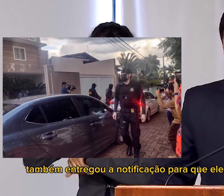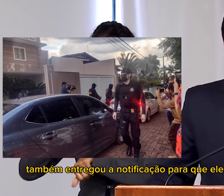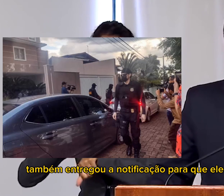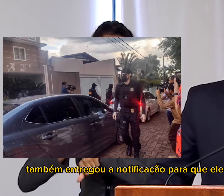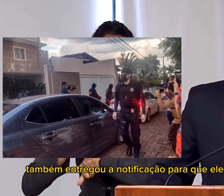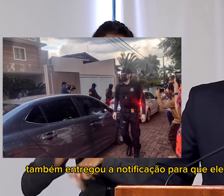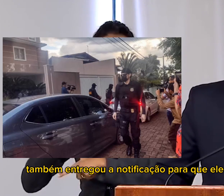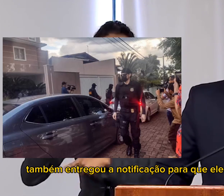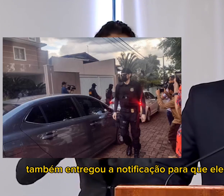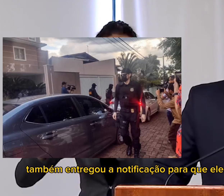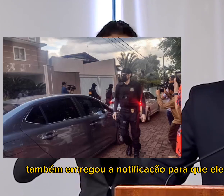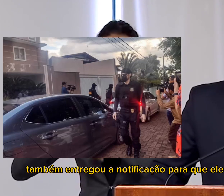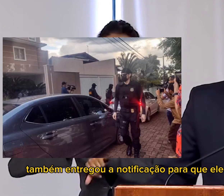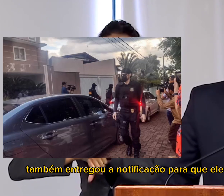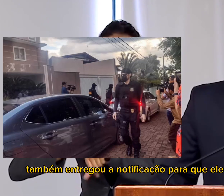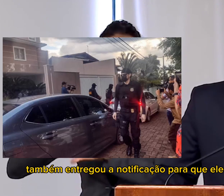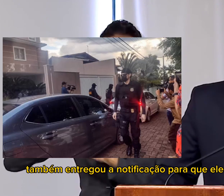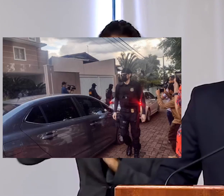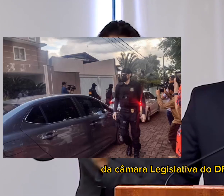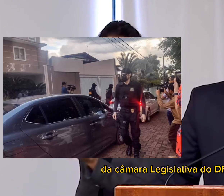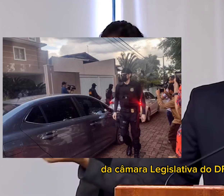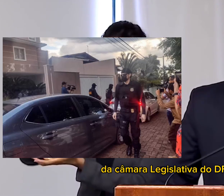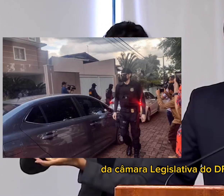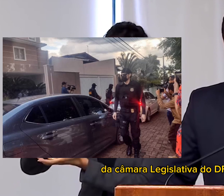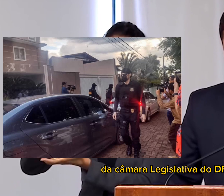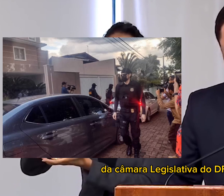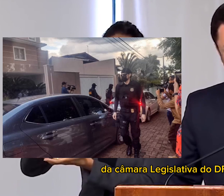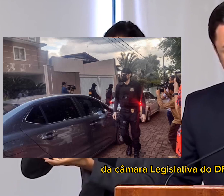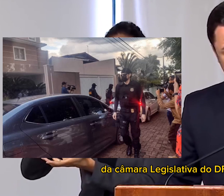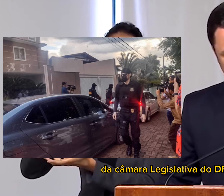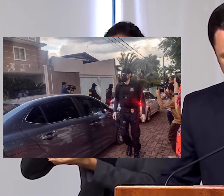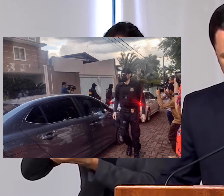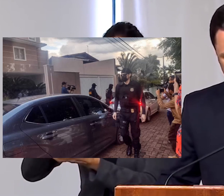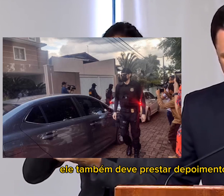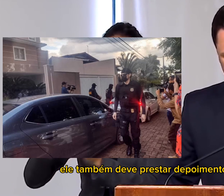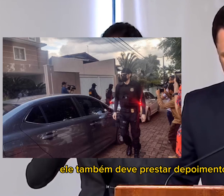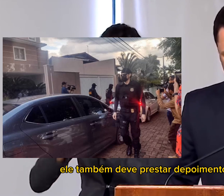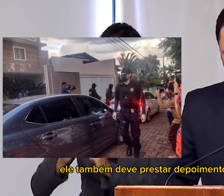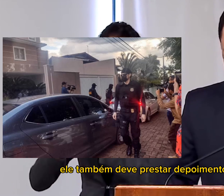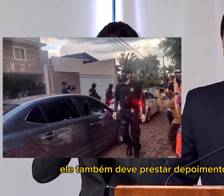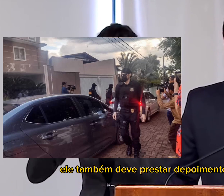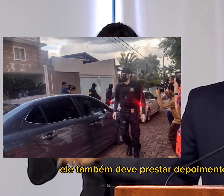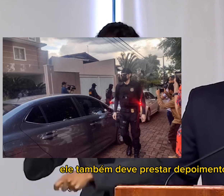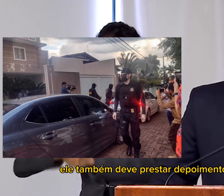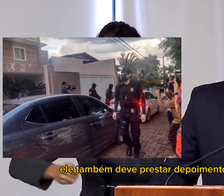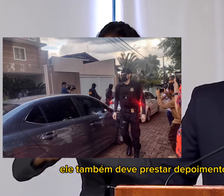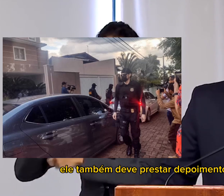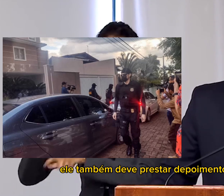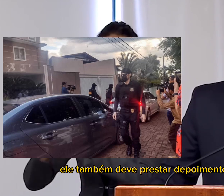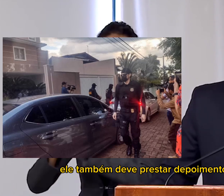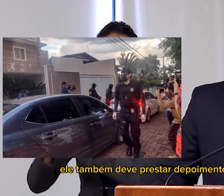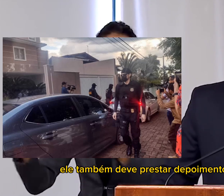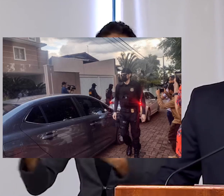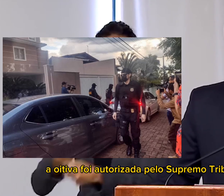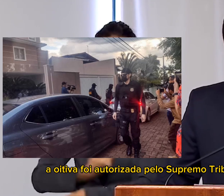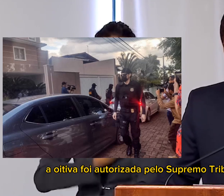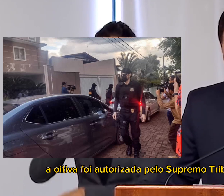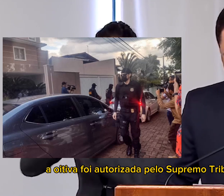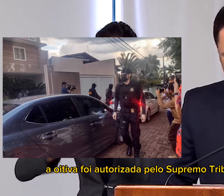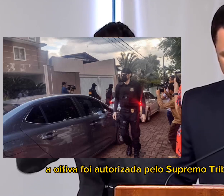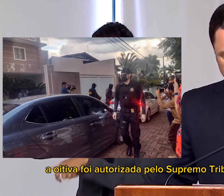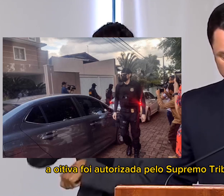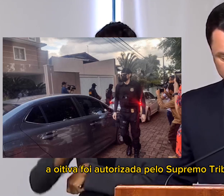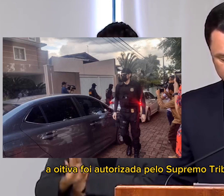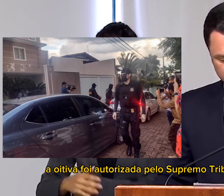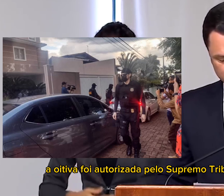a notificação para que ele compareça à CPI da Câmara Legislativa do DF. Ele também deve prestar depoimento na CPMI. A